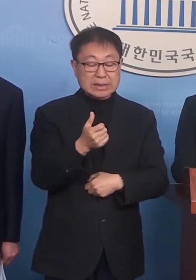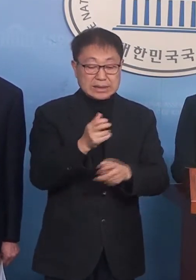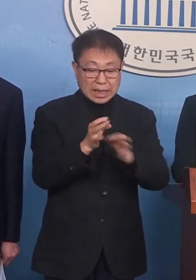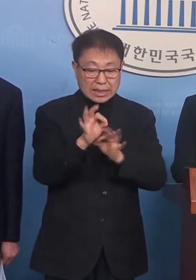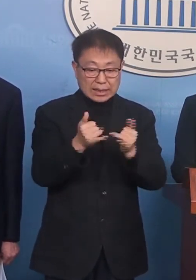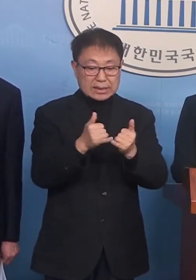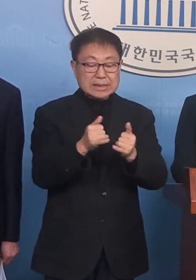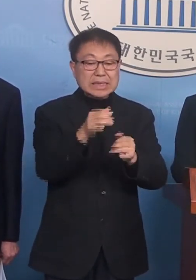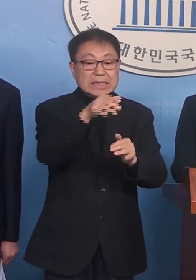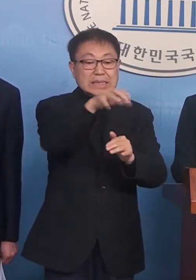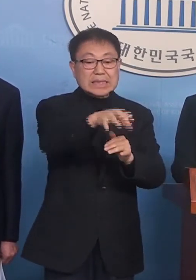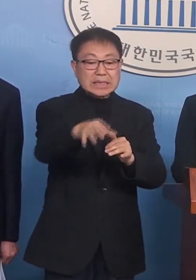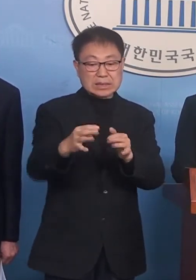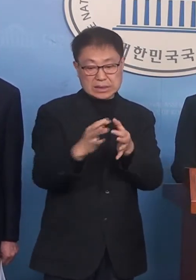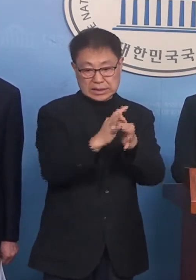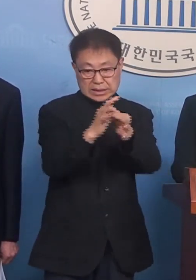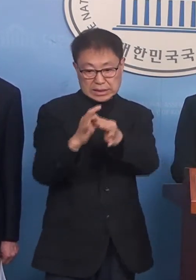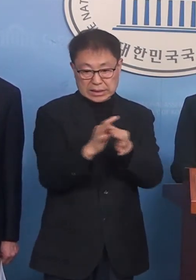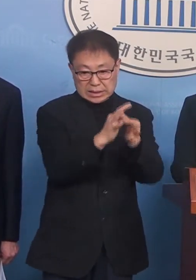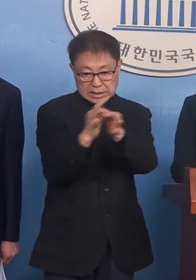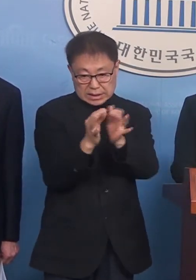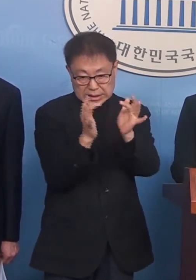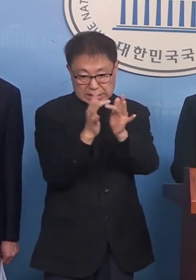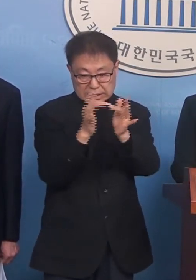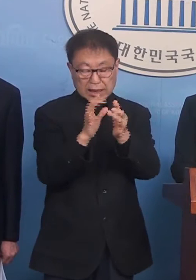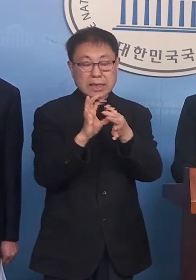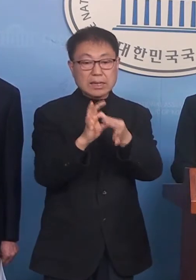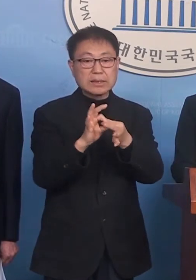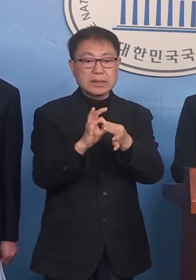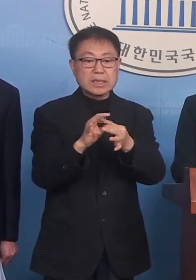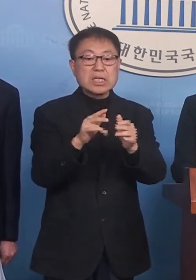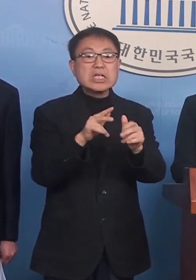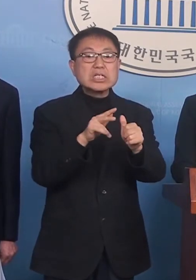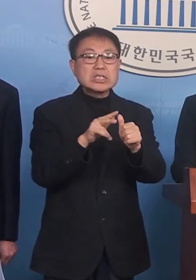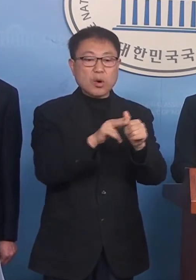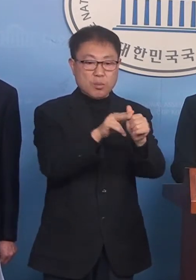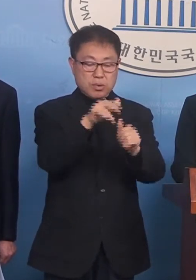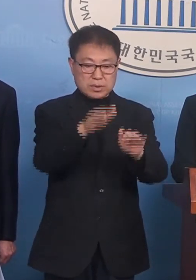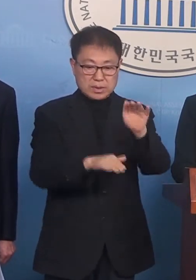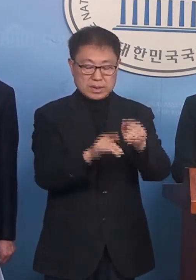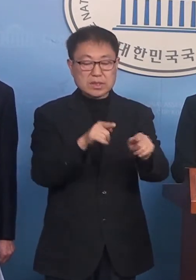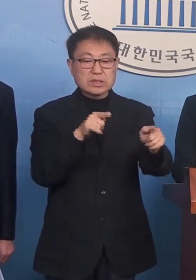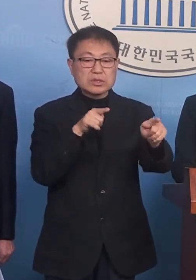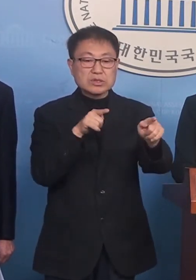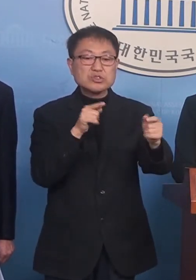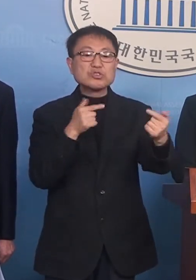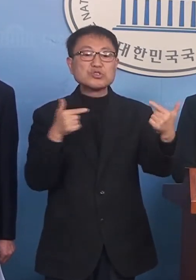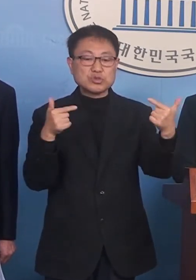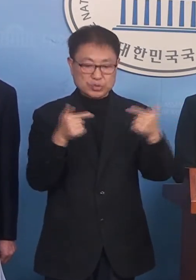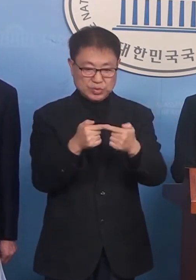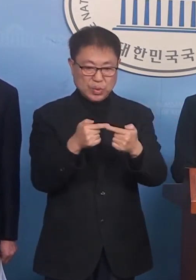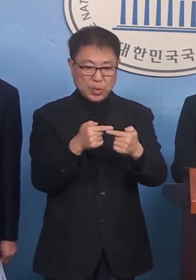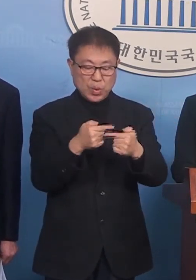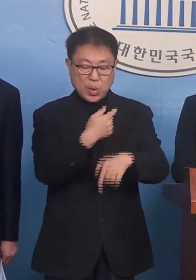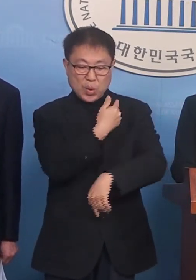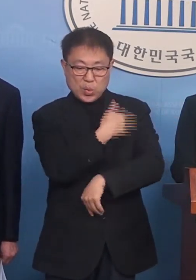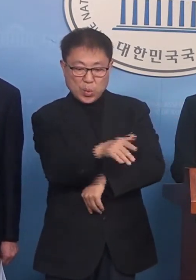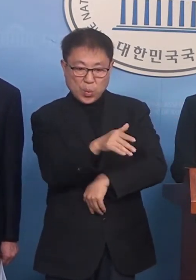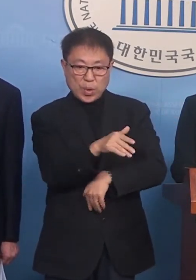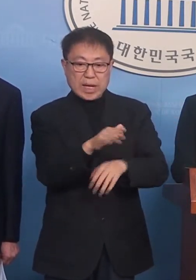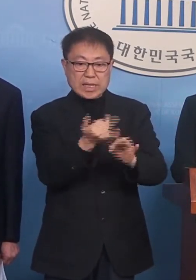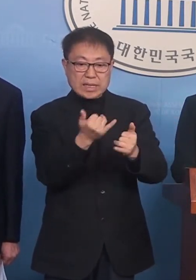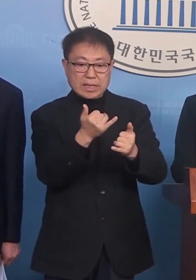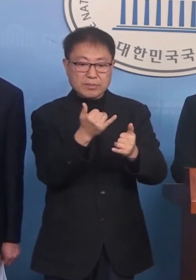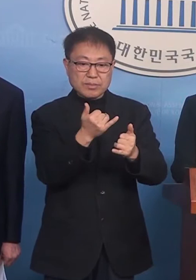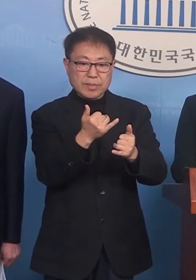지역 주민을 잇는 공공 어플리케이션, 정보 격차를 줄이고 또 정보 소외계층을 지원하는 시스템,